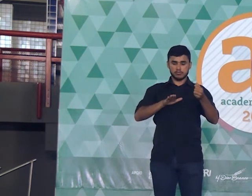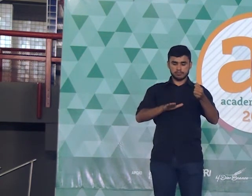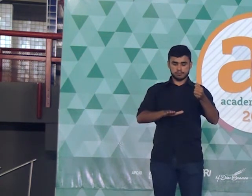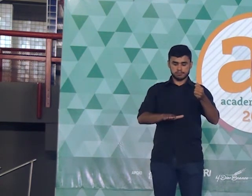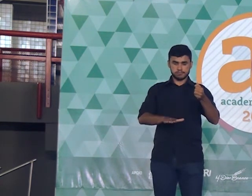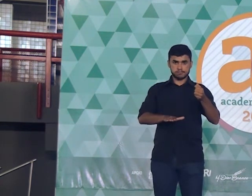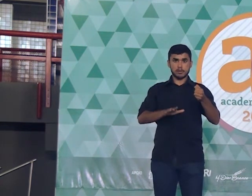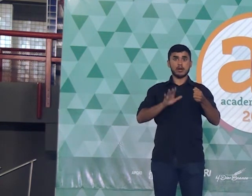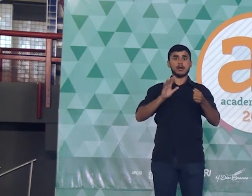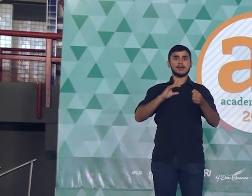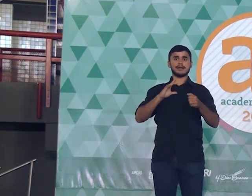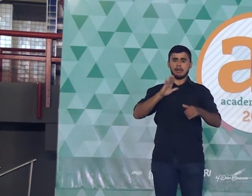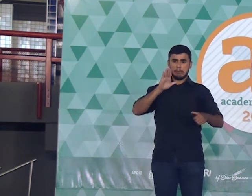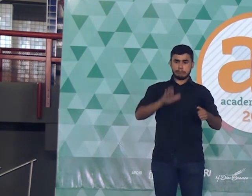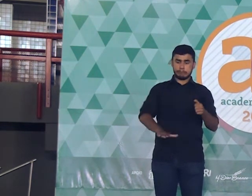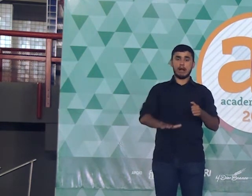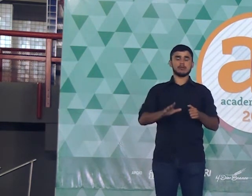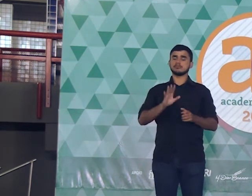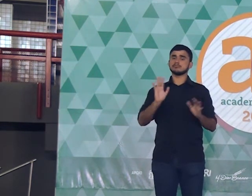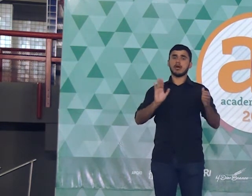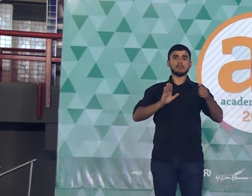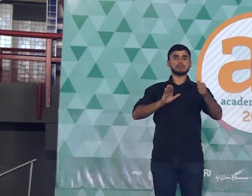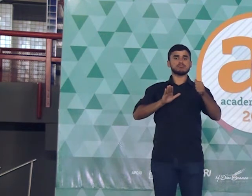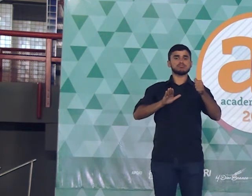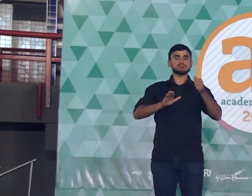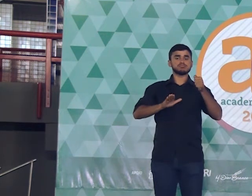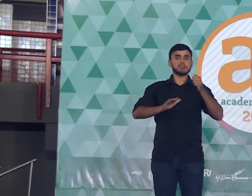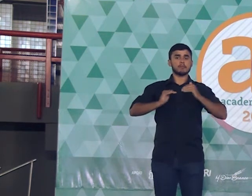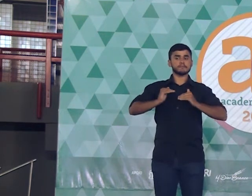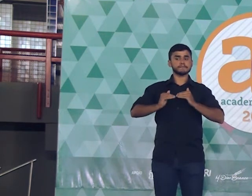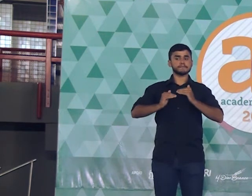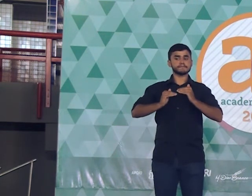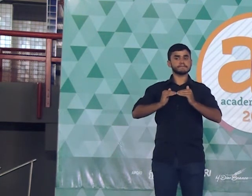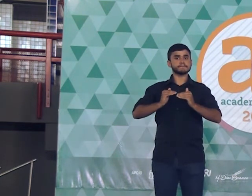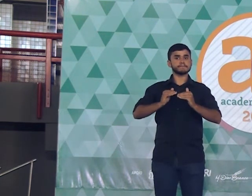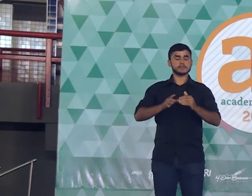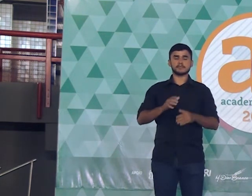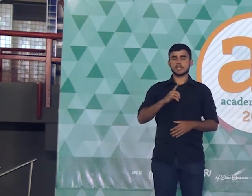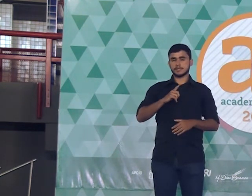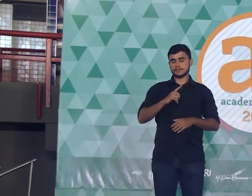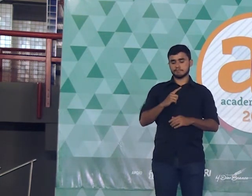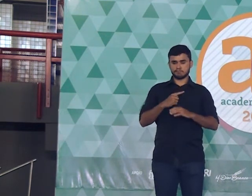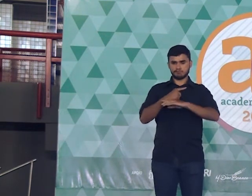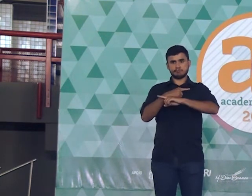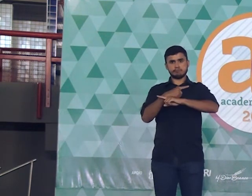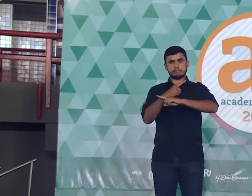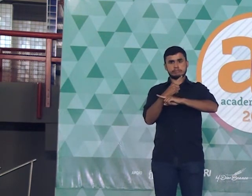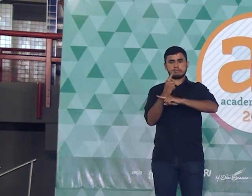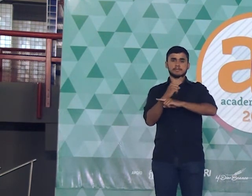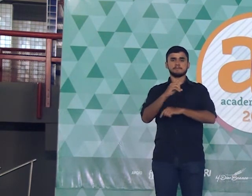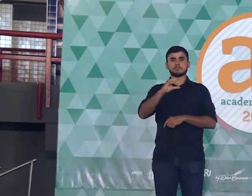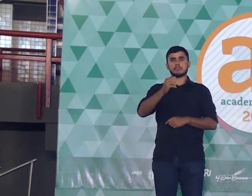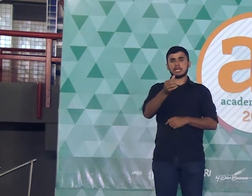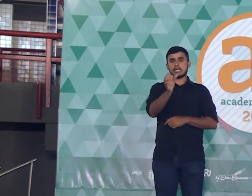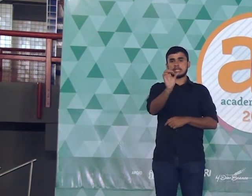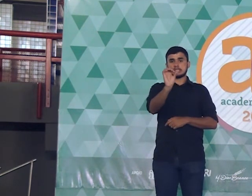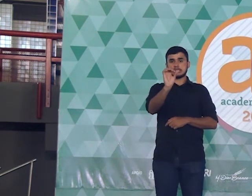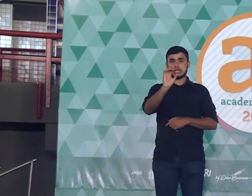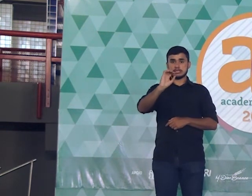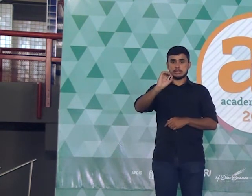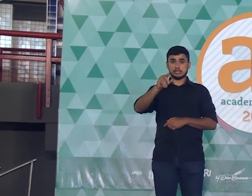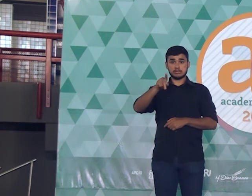aos poucos. Então, qual é a lógica? Você está com o carro, digamos, a 60 km por hora, o carro, uma moto, você